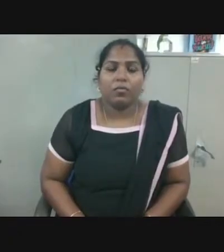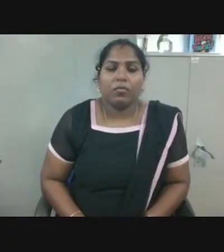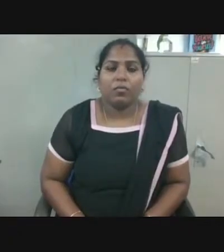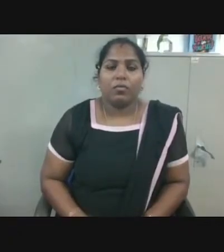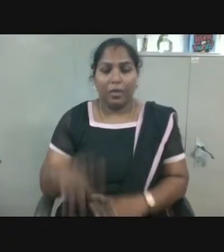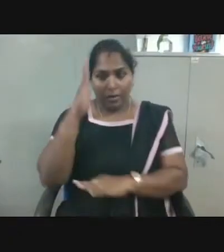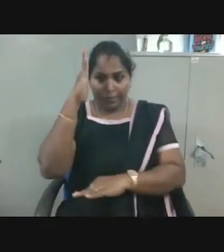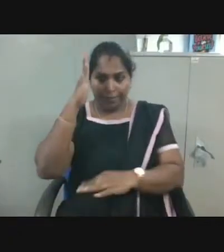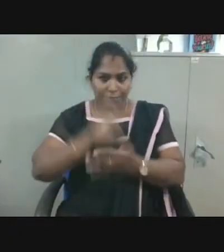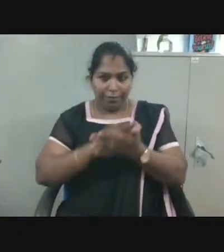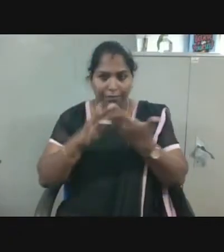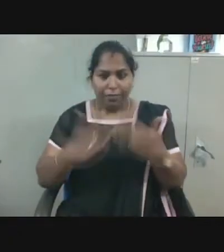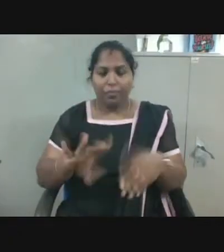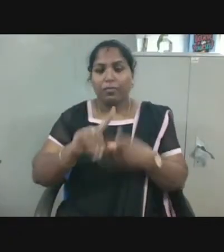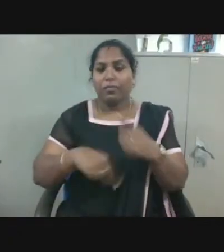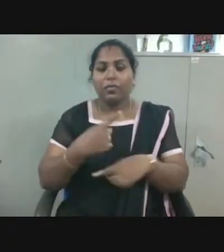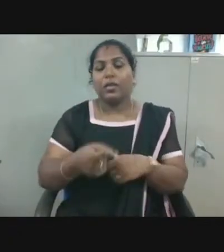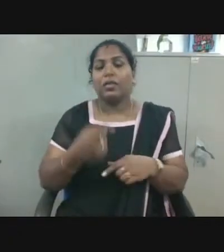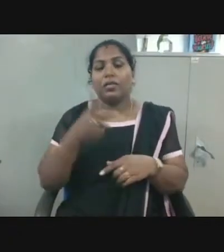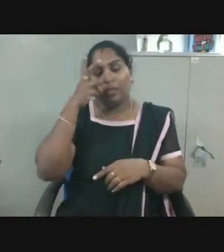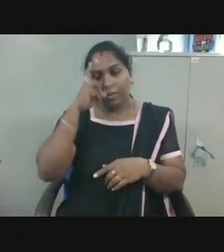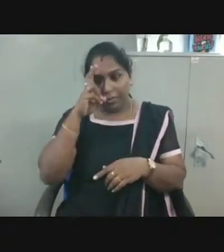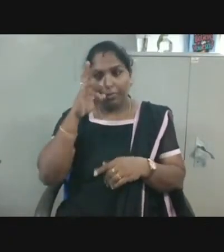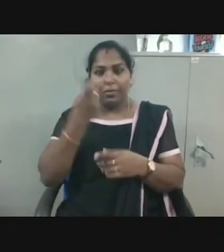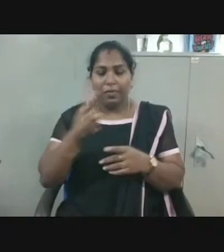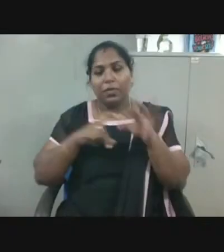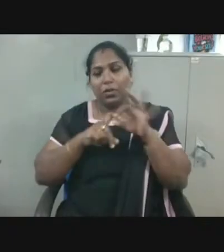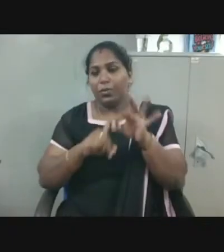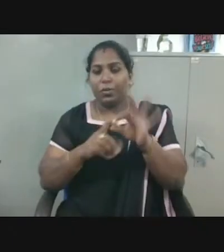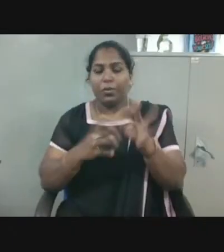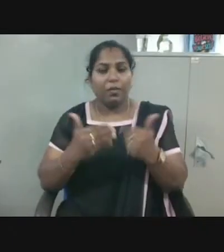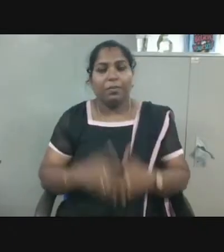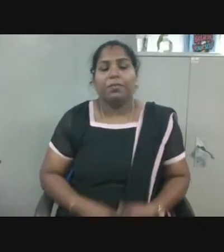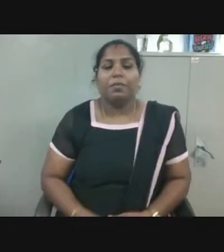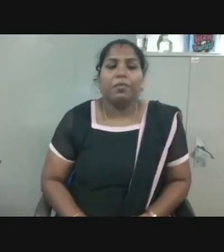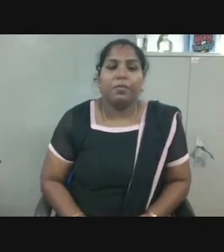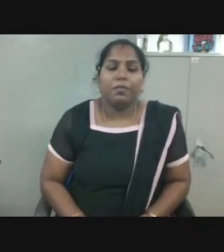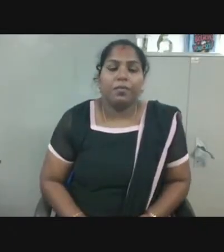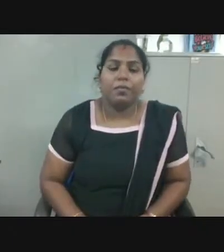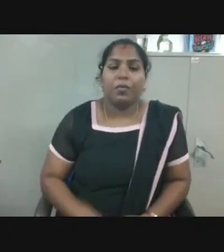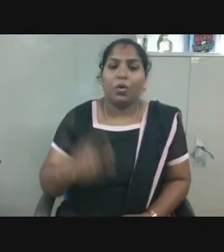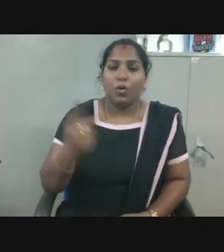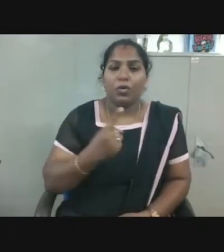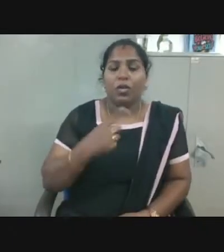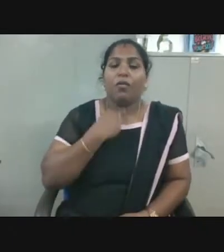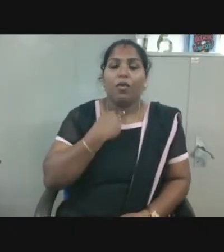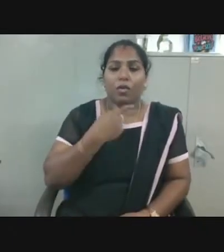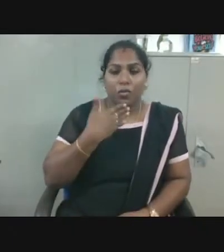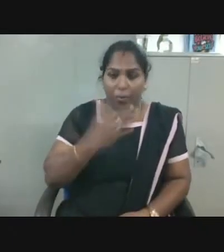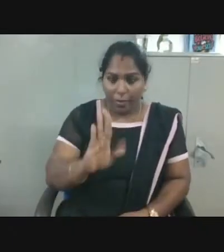പ്രസന്റേഷൻ ഇവിടെ അവസാനിച്ചിരിക്കുകയാണ്. ഇനി നിങ്ങൾക്കുള്ള സംശയങ്ങൾ സാറിനോട് ചോദിക്കാവുന്നതാണ്. ഓരോരുത്തരായി മൈക്ക് അൺമ്യൂട്ട്